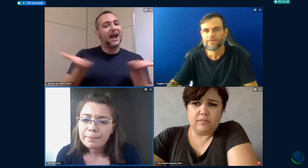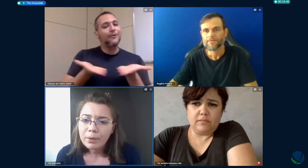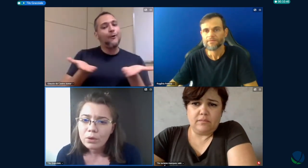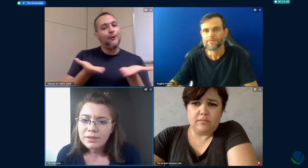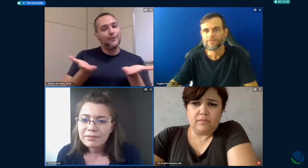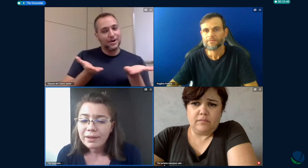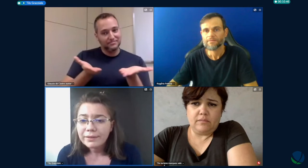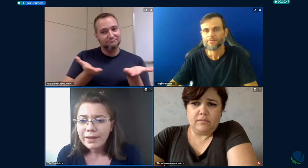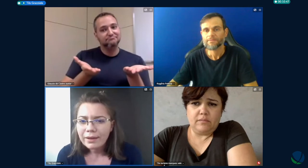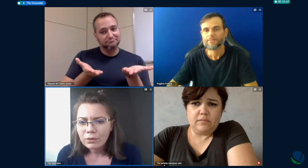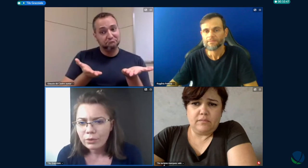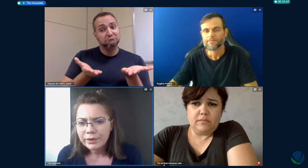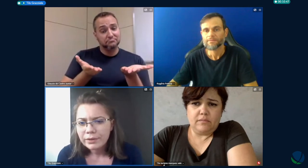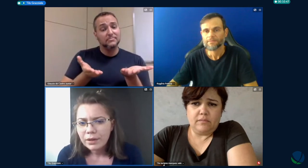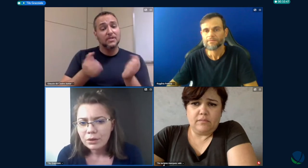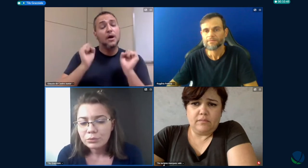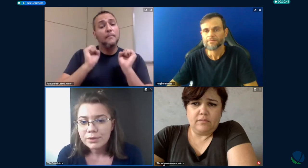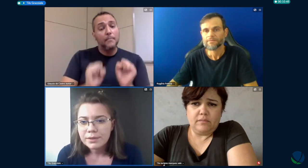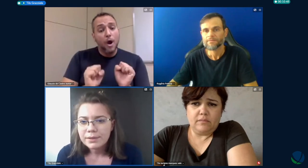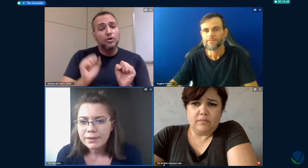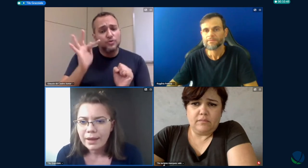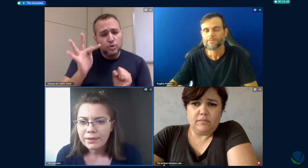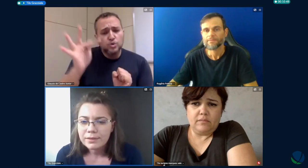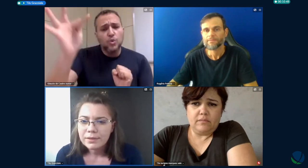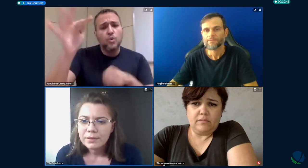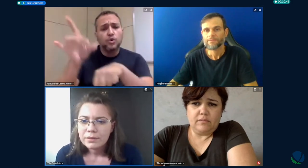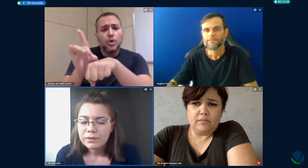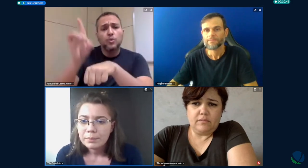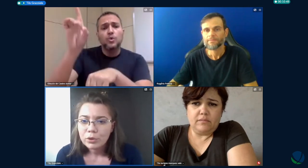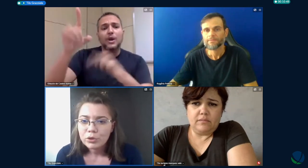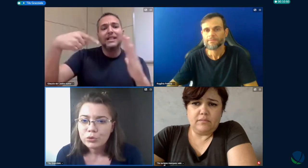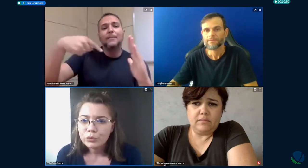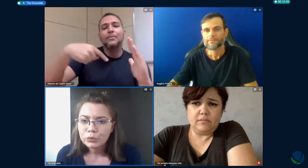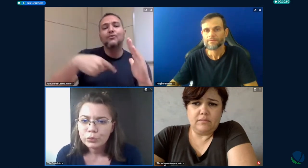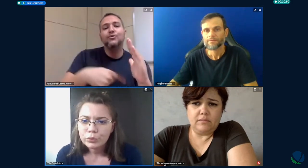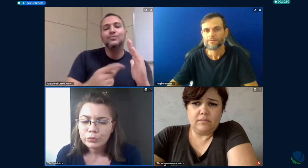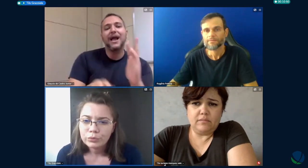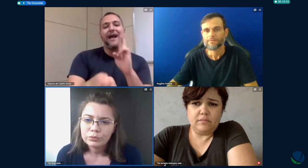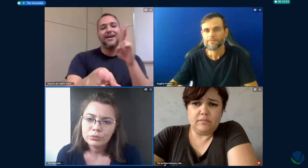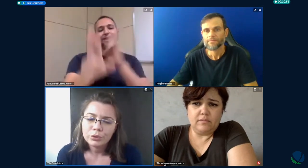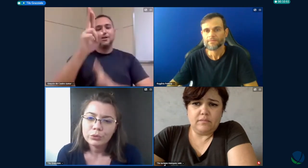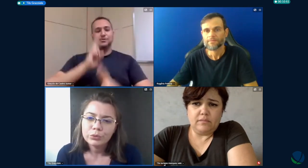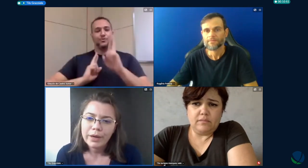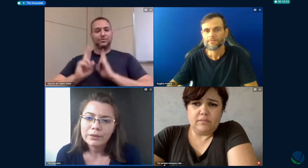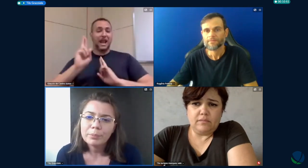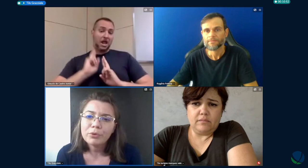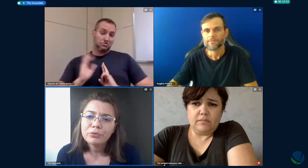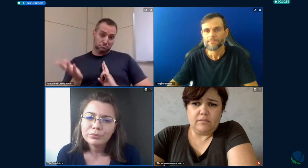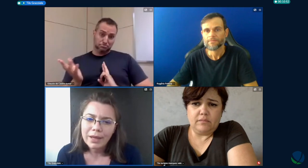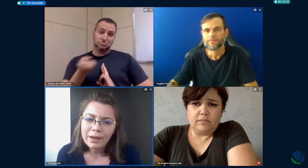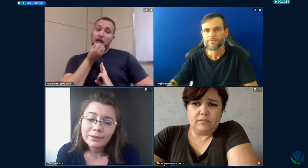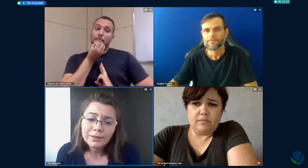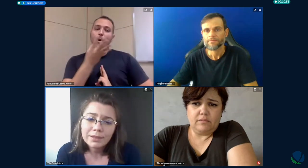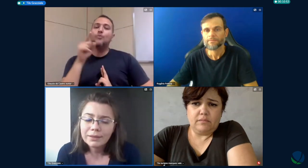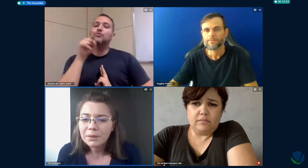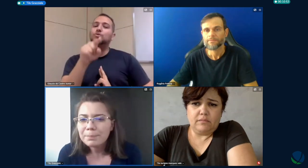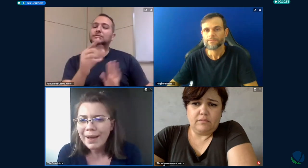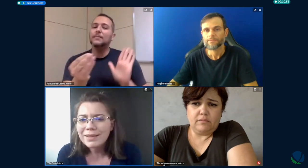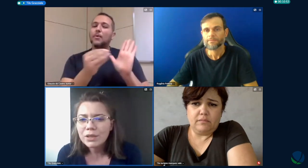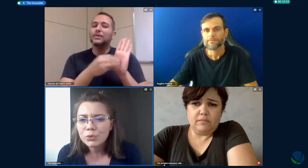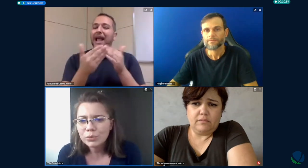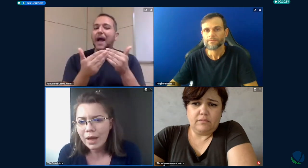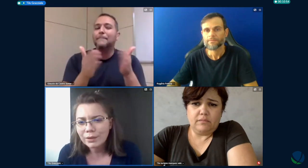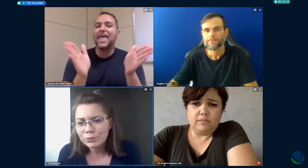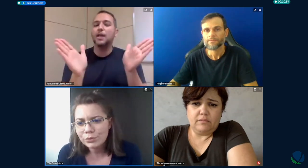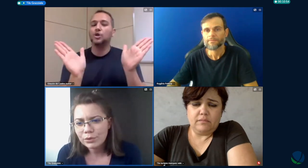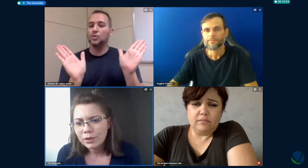Talvez você possa validar agora alguns desses sinais. Você pode no futuro, no seu doutorado, aprofundar e trazer ainda